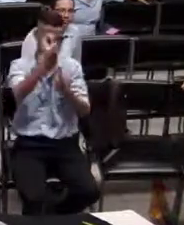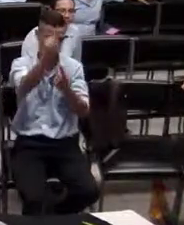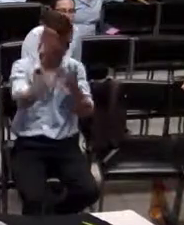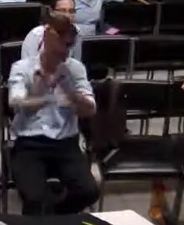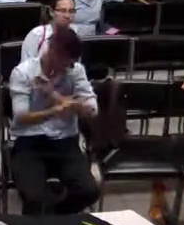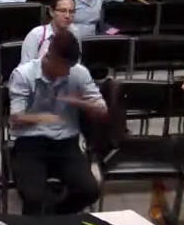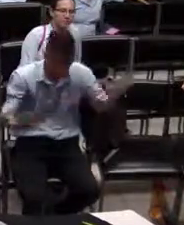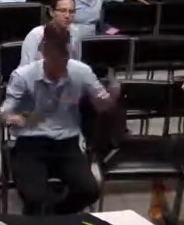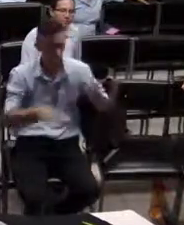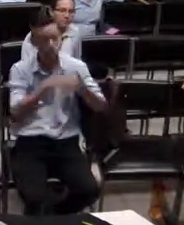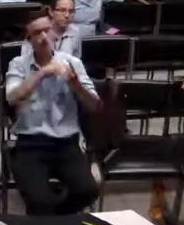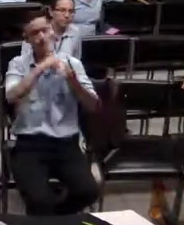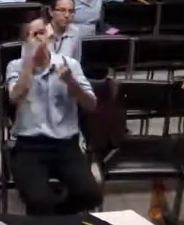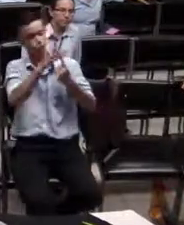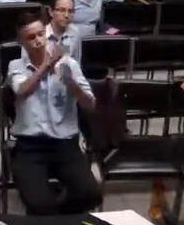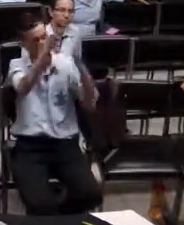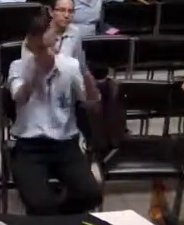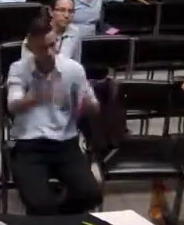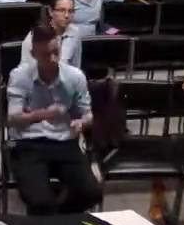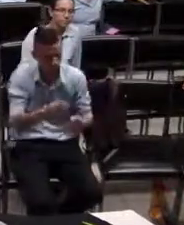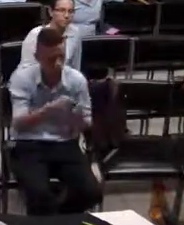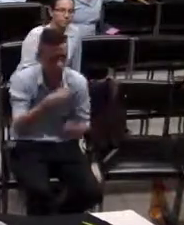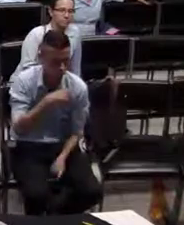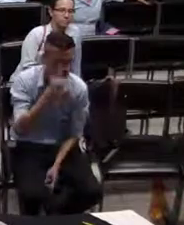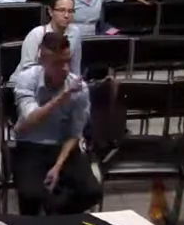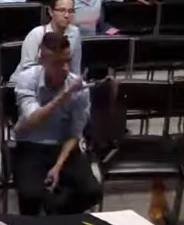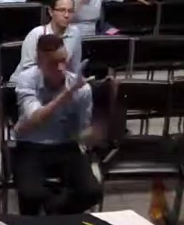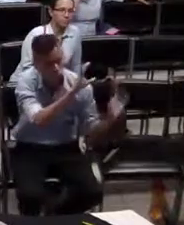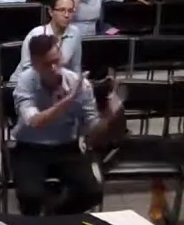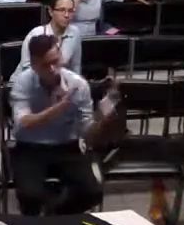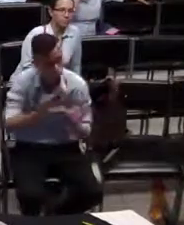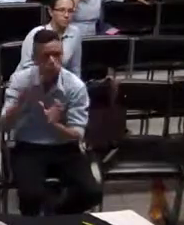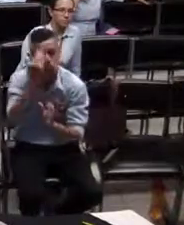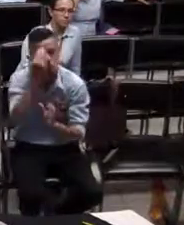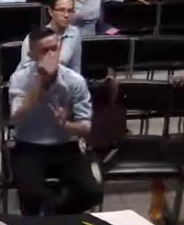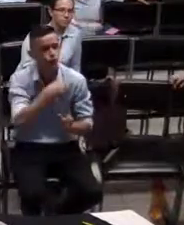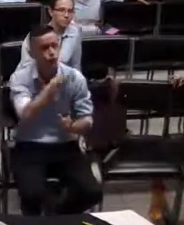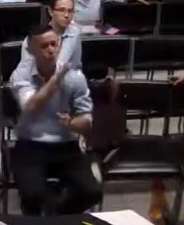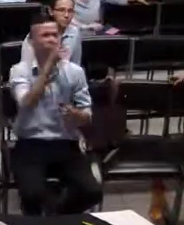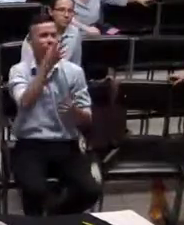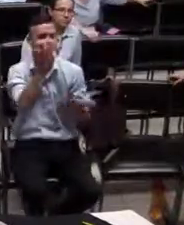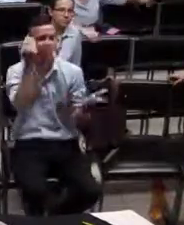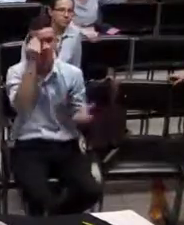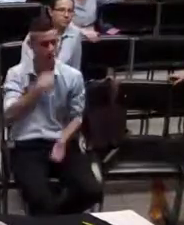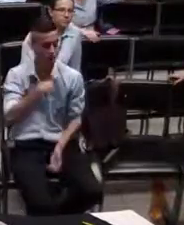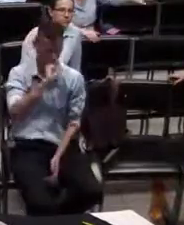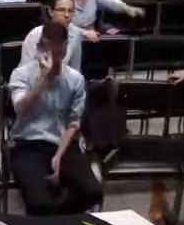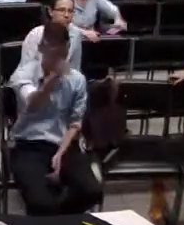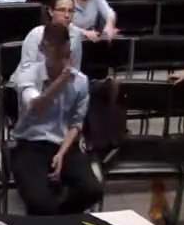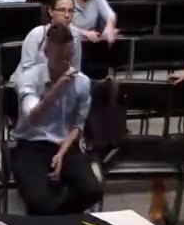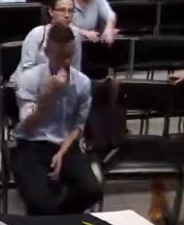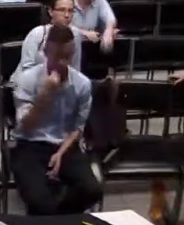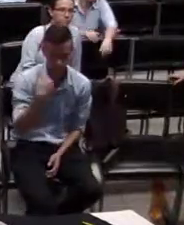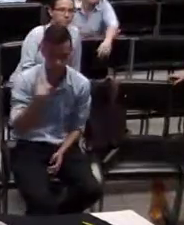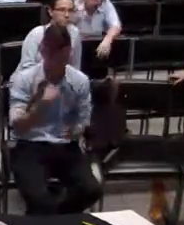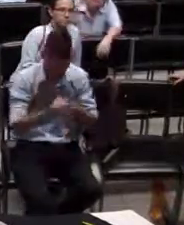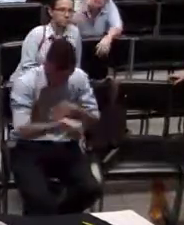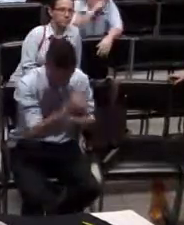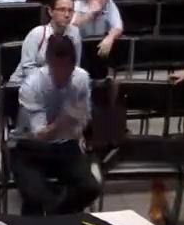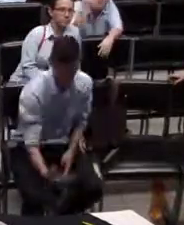3 aspectos, pues pregunto sobre estas 3 situaciones. El primero, me di cuenta que, pues,